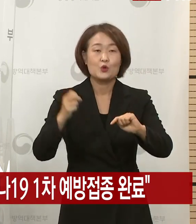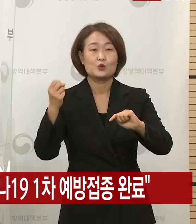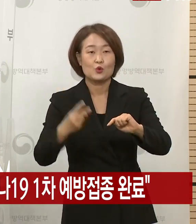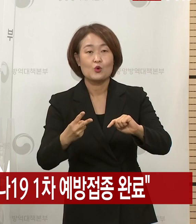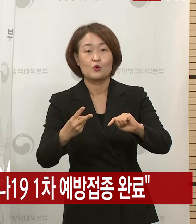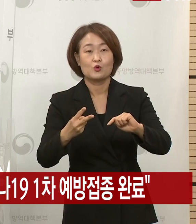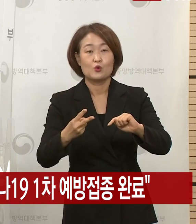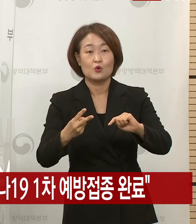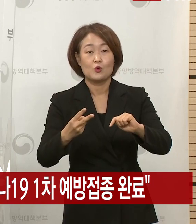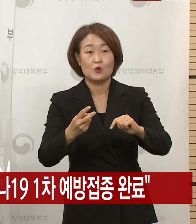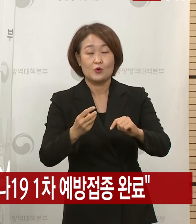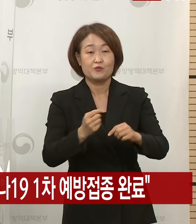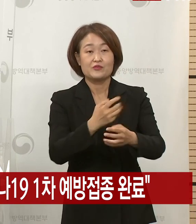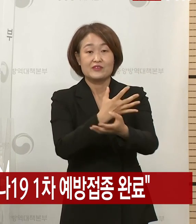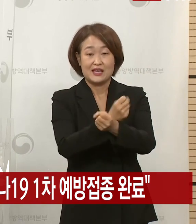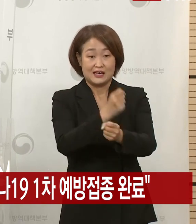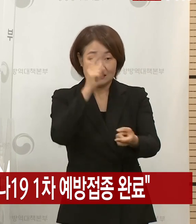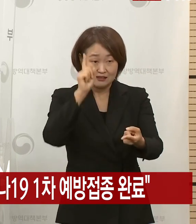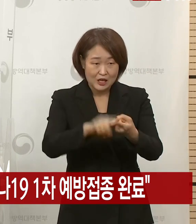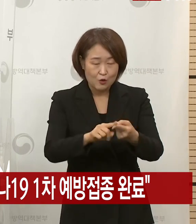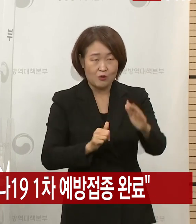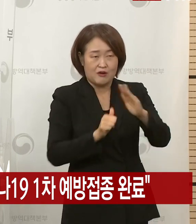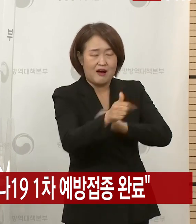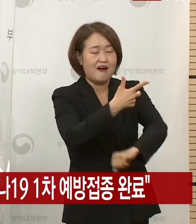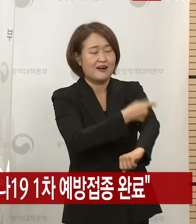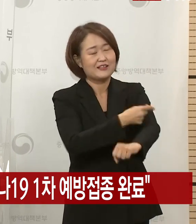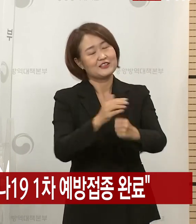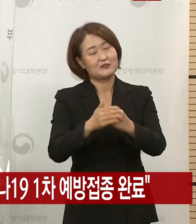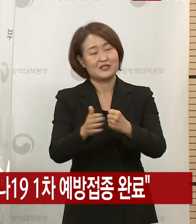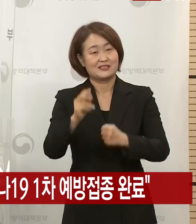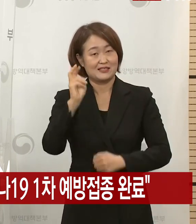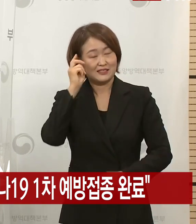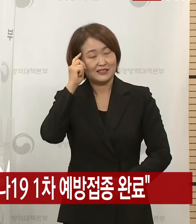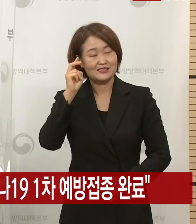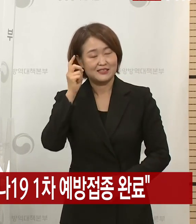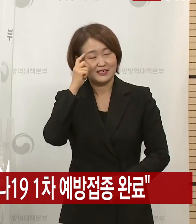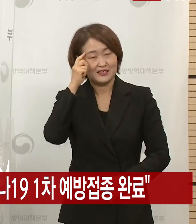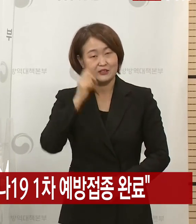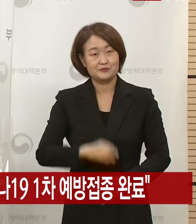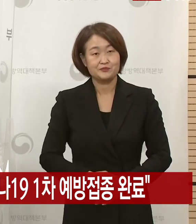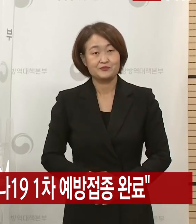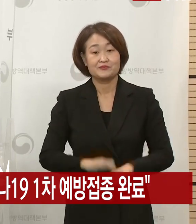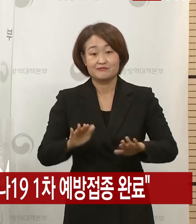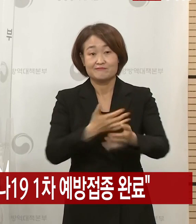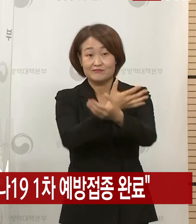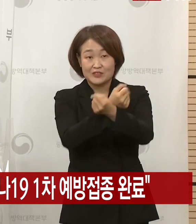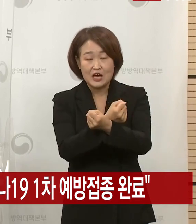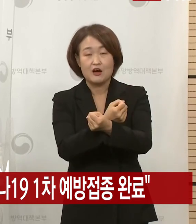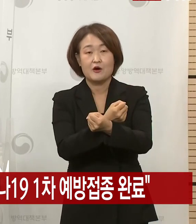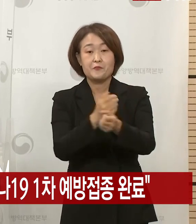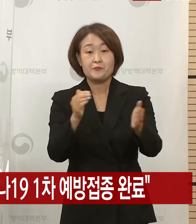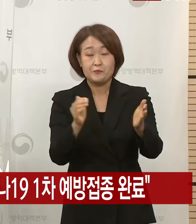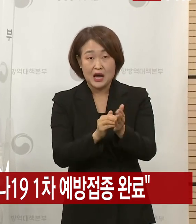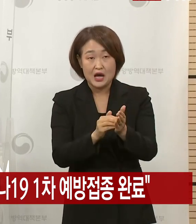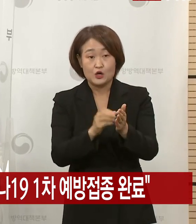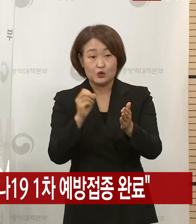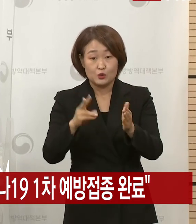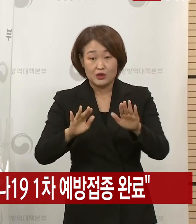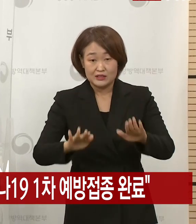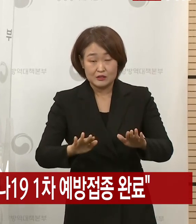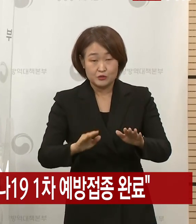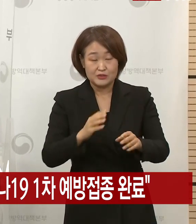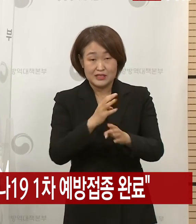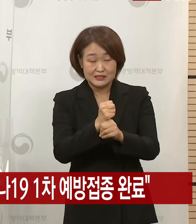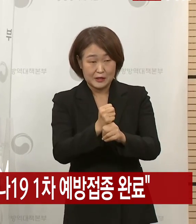접종해 주신 덕분입니다. 사전 예약을 하신 어르신들은 접종일이 되면 예약한